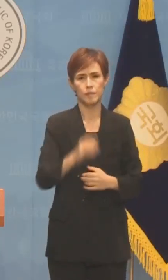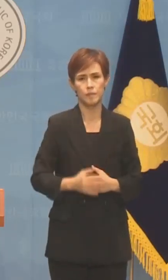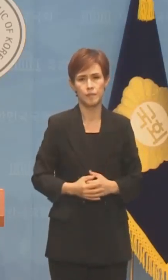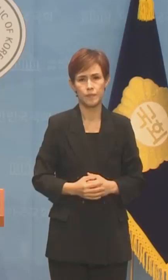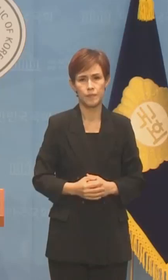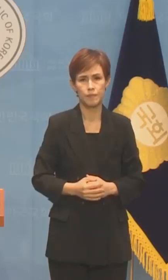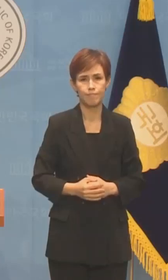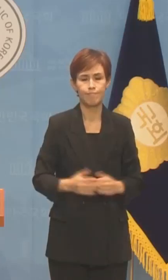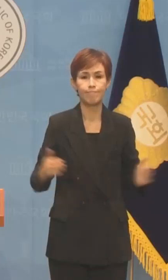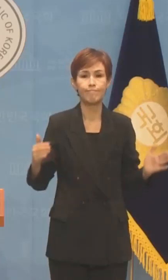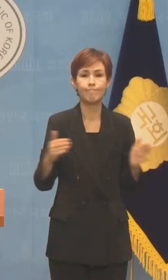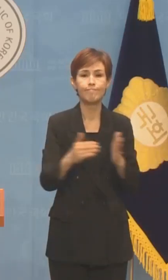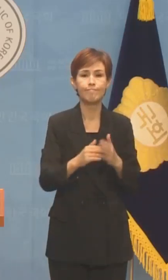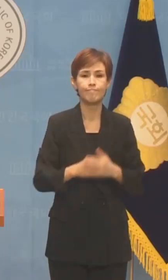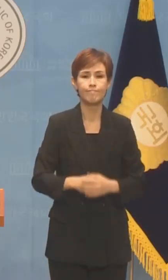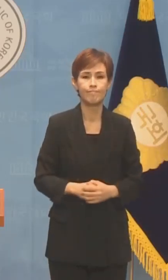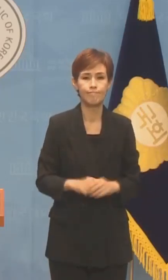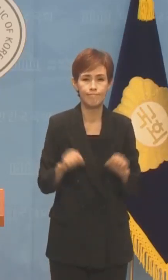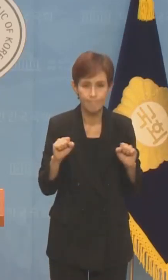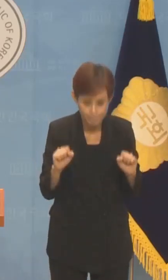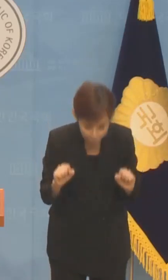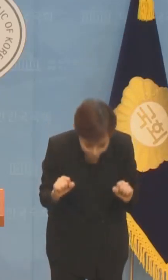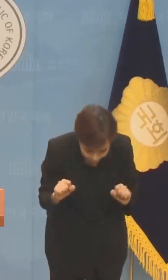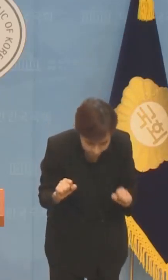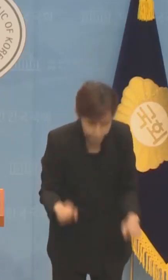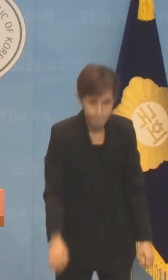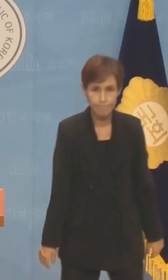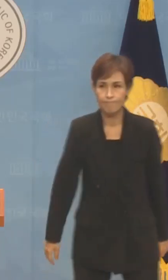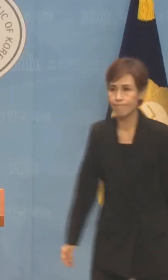것입니다. 이상입니다.